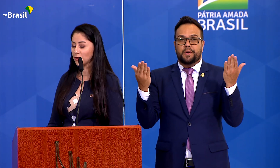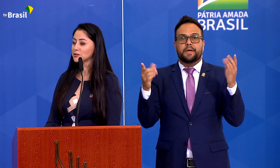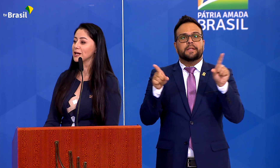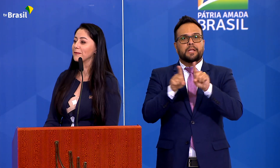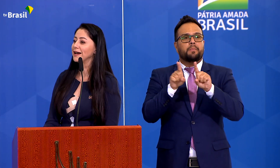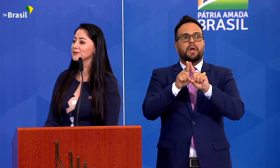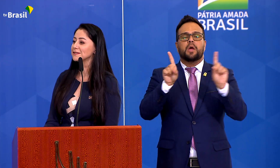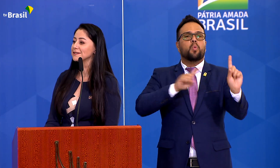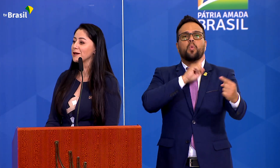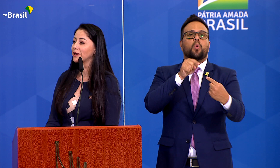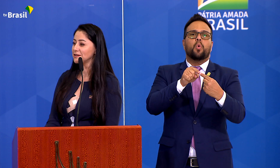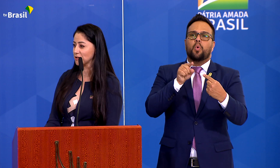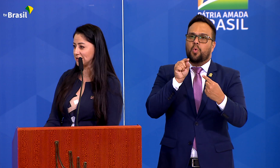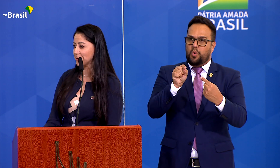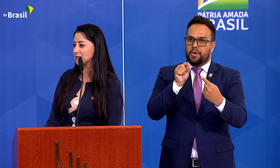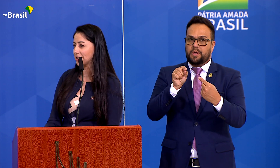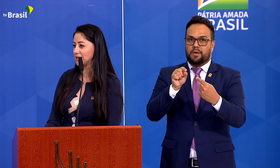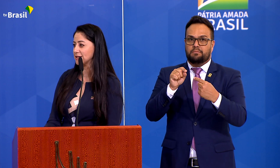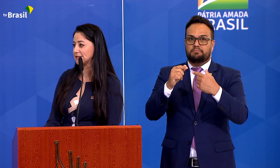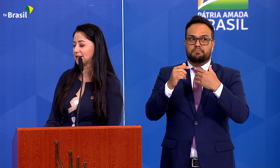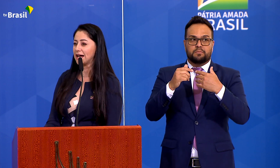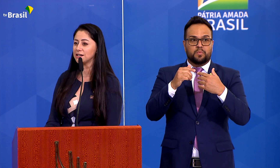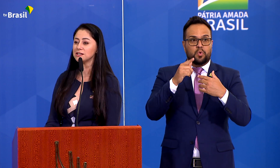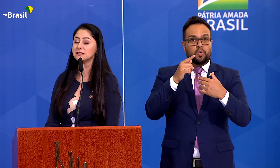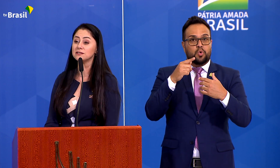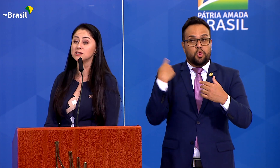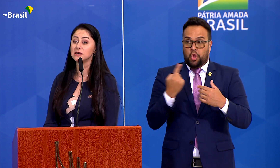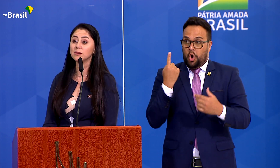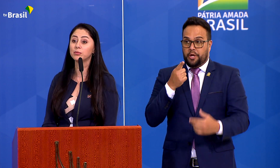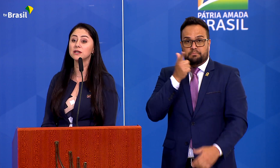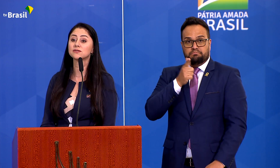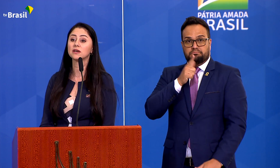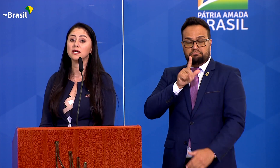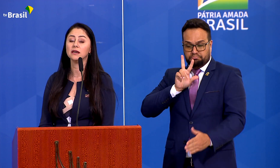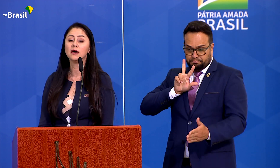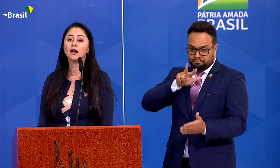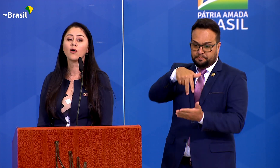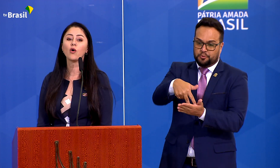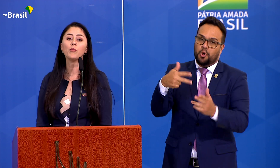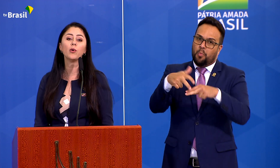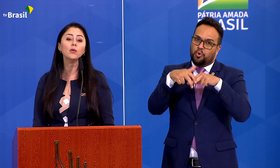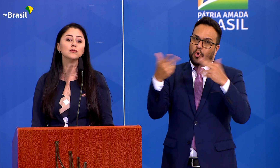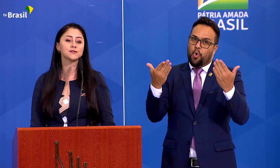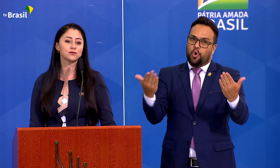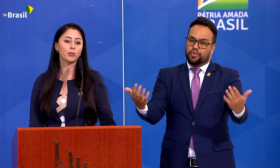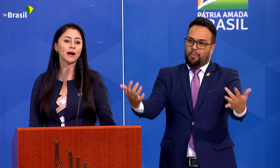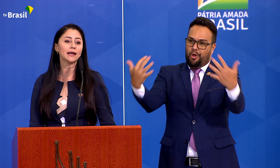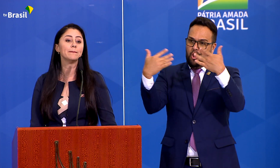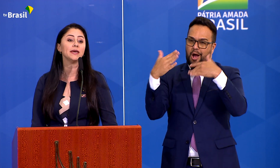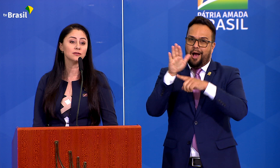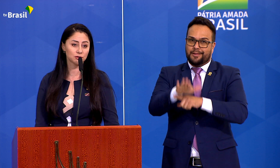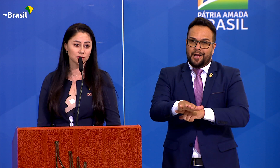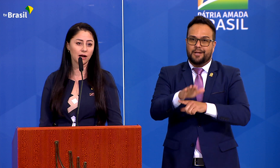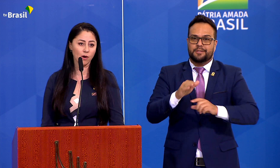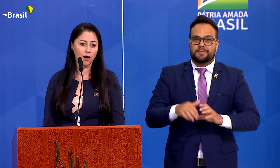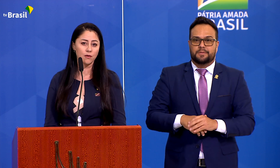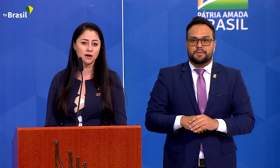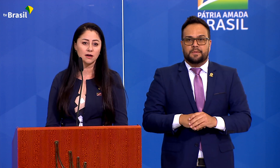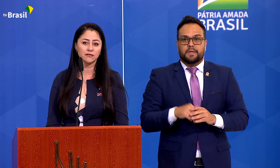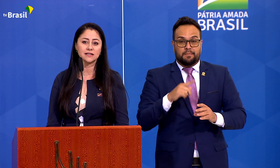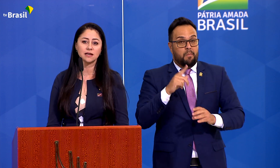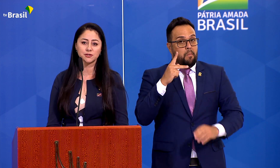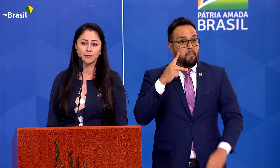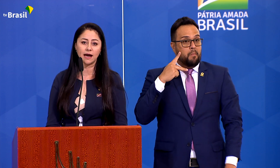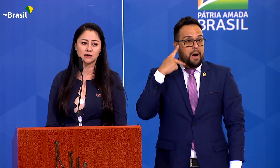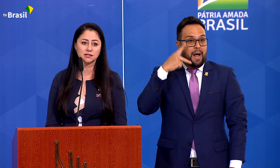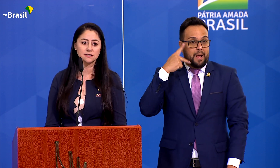óbvio que nós fomos chamados e é para isso que estamos aqui nesta tarde nesse dia por isso que com como nos O parlamento